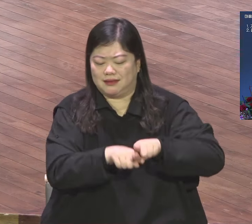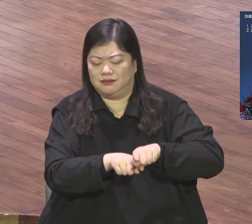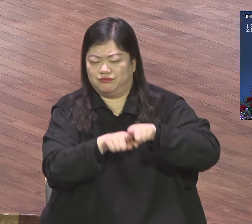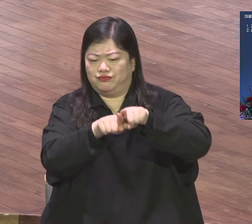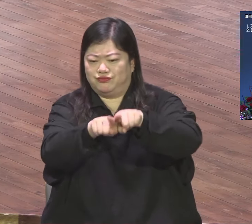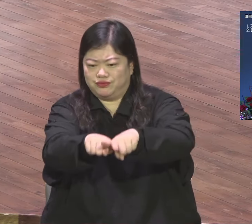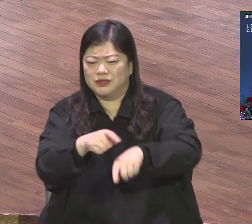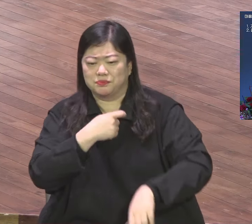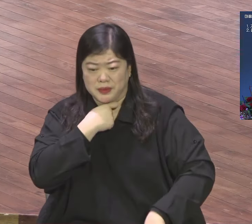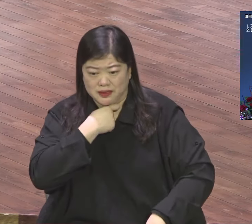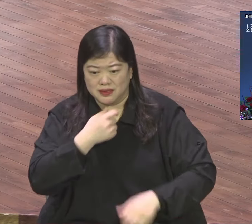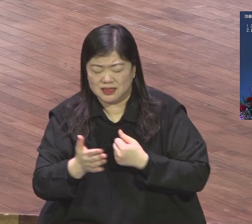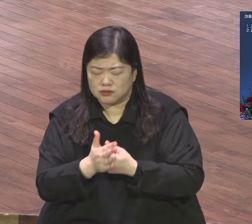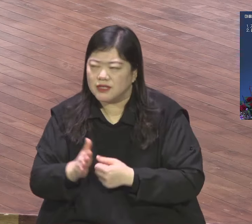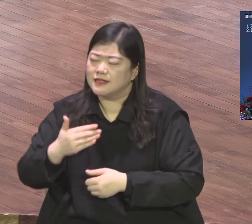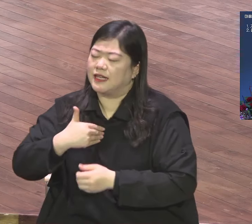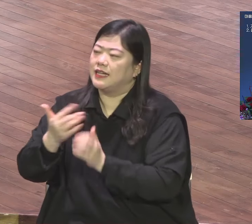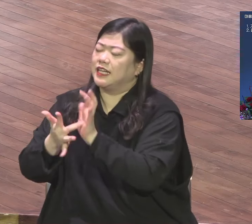결단.